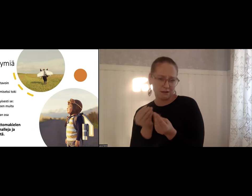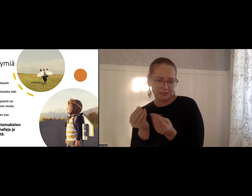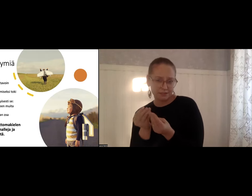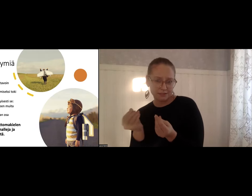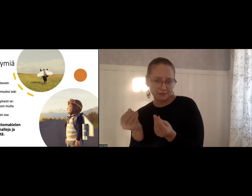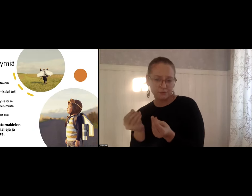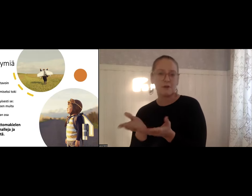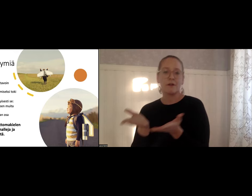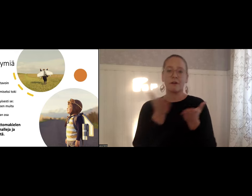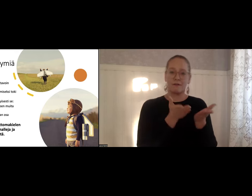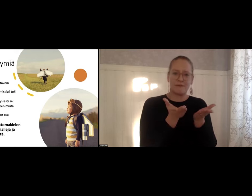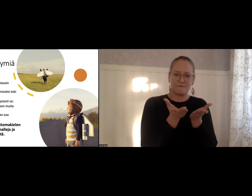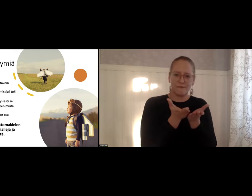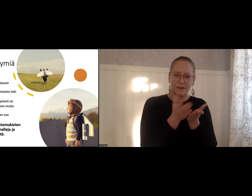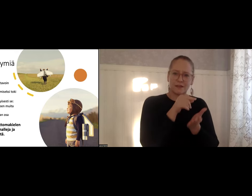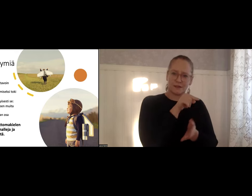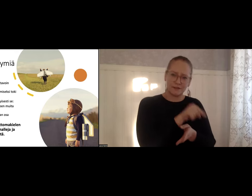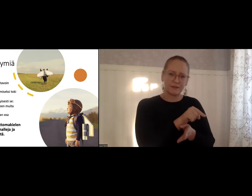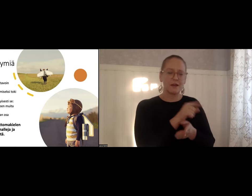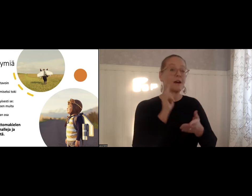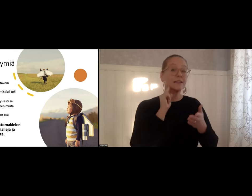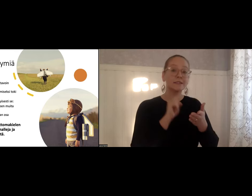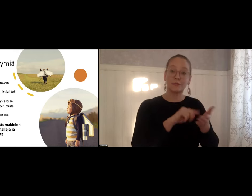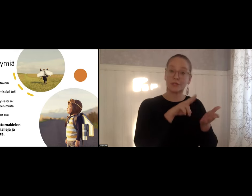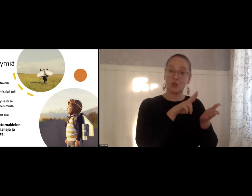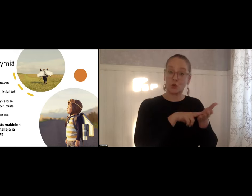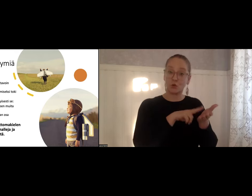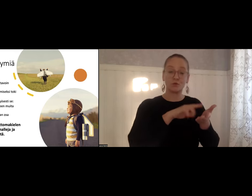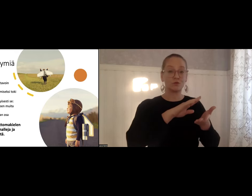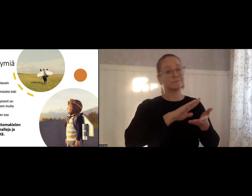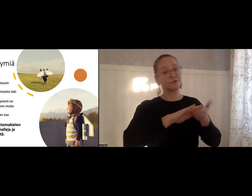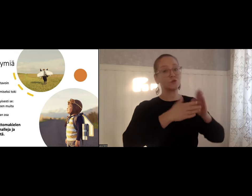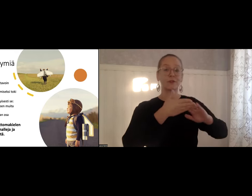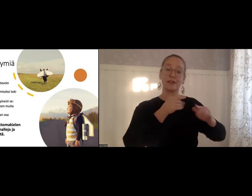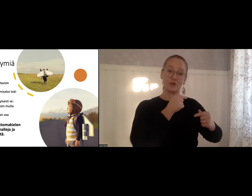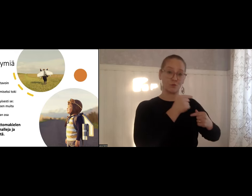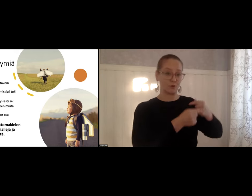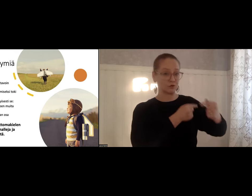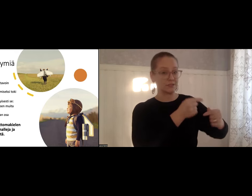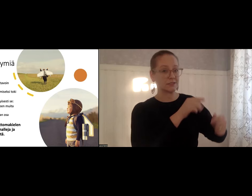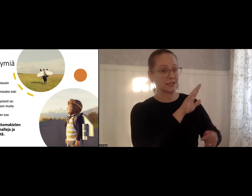Jos mä ajattelen Viken keräämää materiaalia, mitä sieltä löytyy,